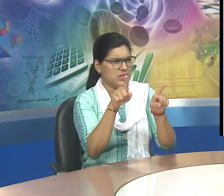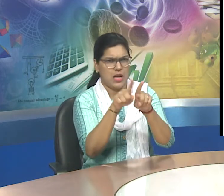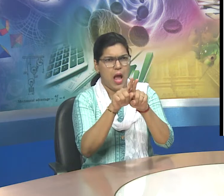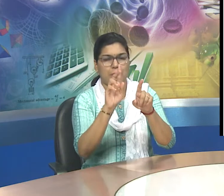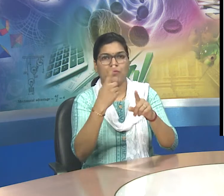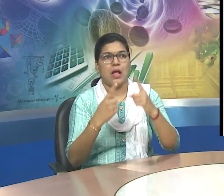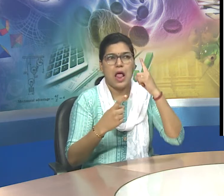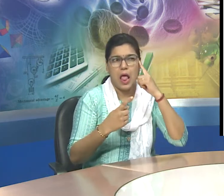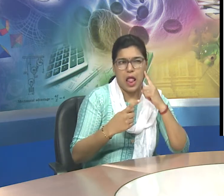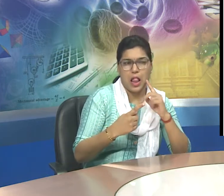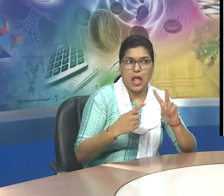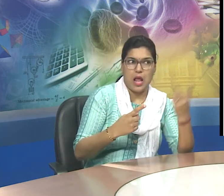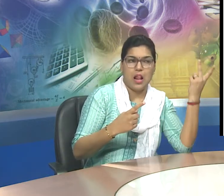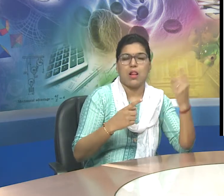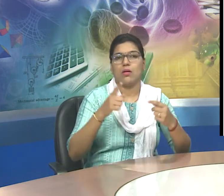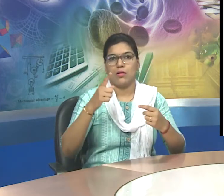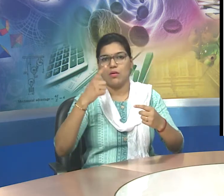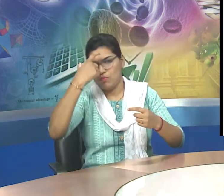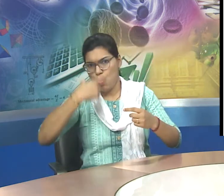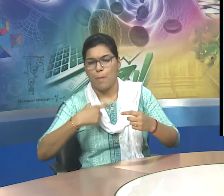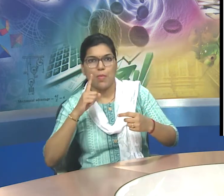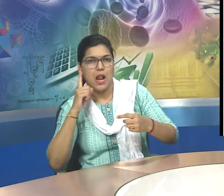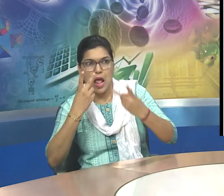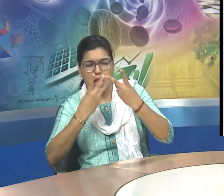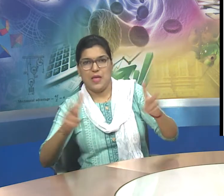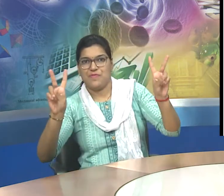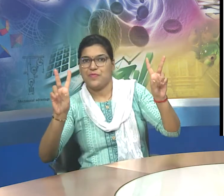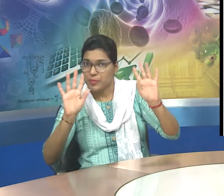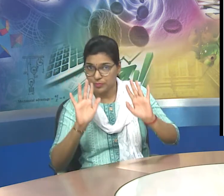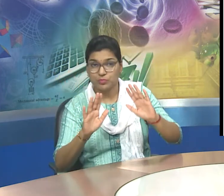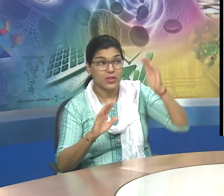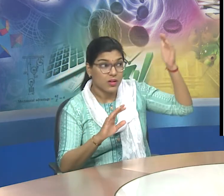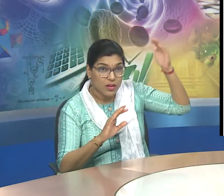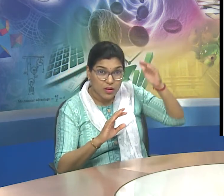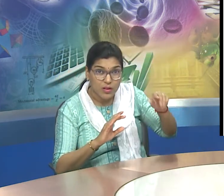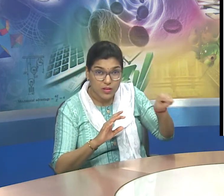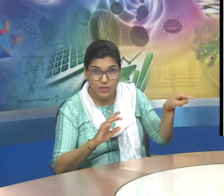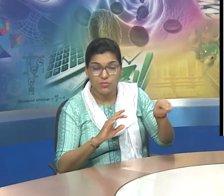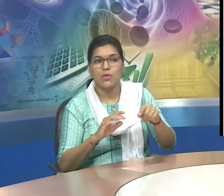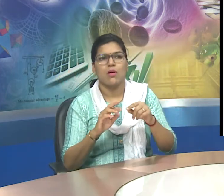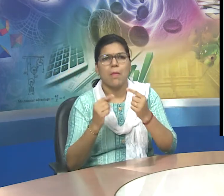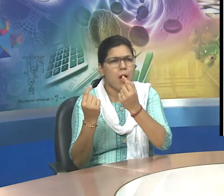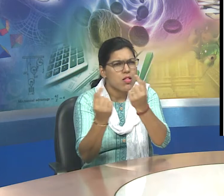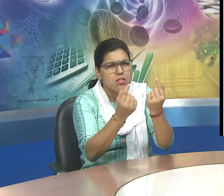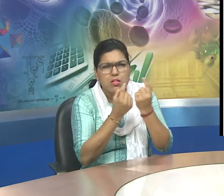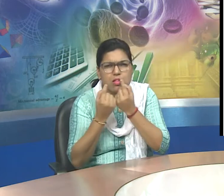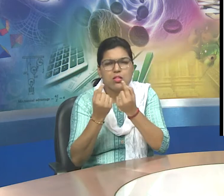हेट्रोजीनियस को यदि देखें, जैसे अगर हम उसको रंग के आधार पे देखें